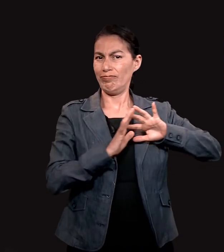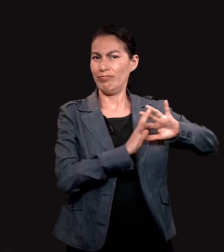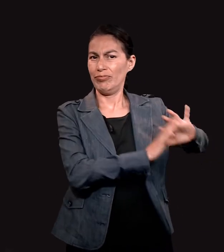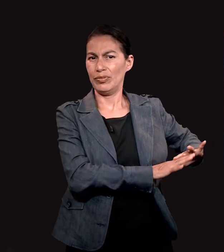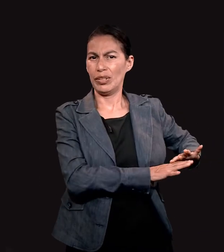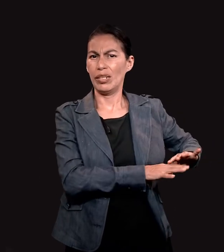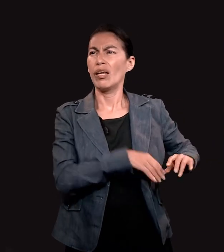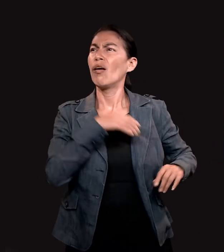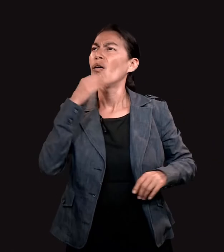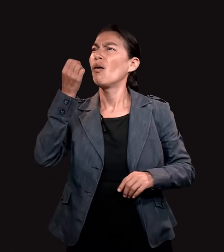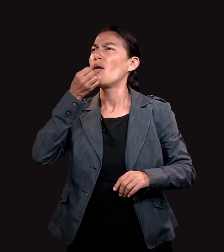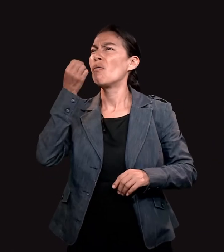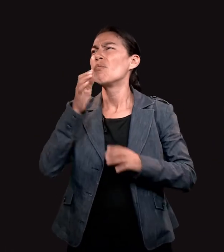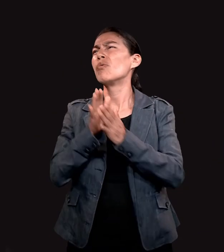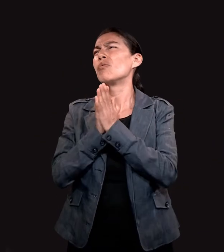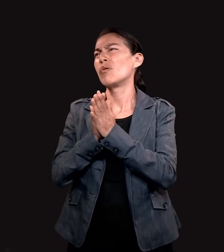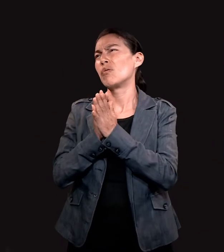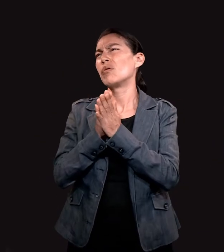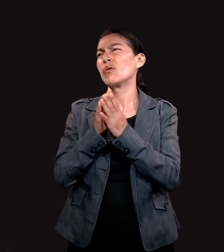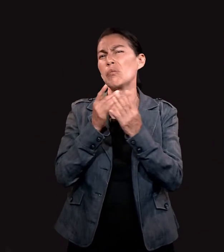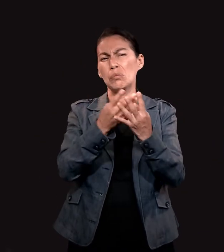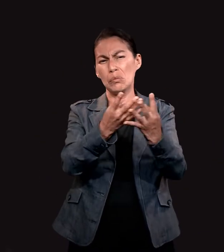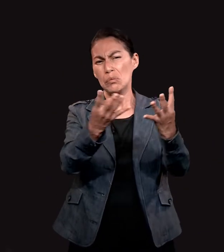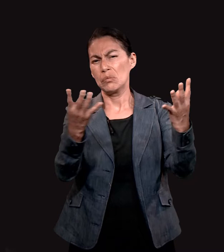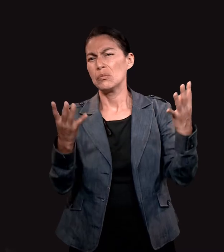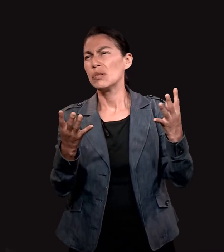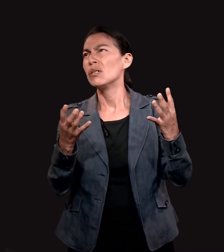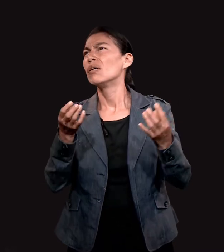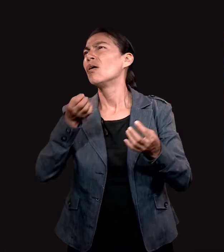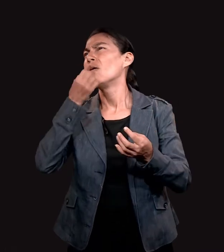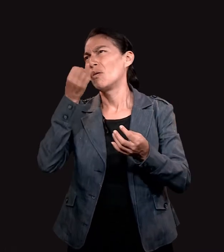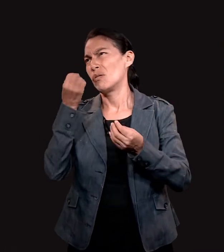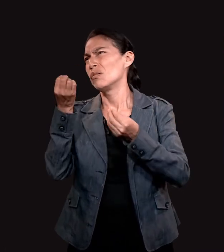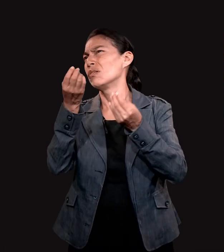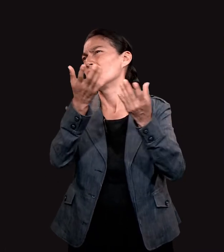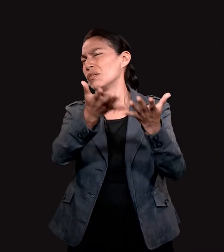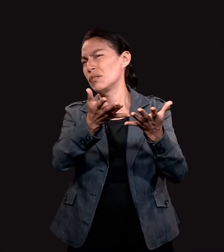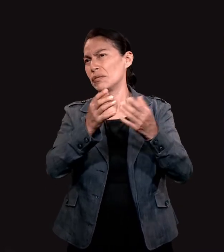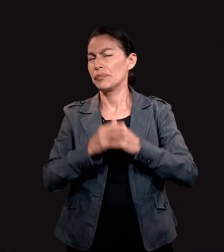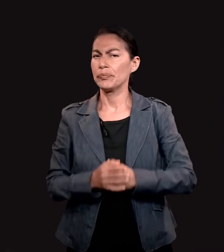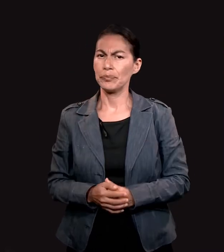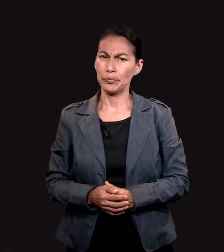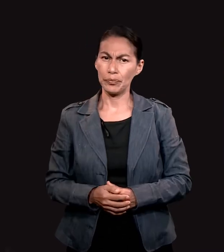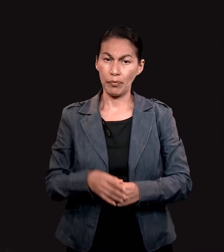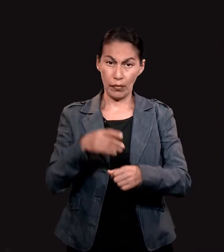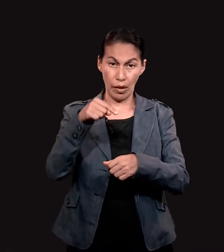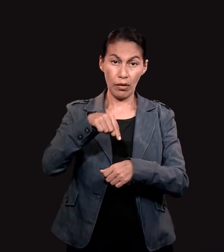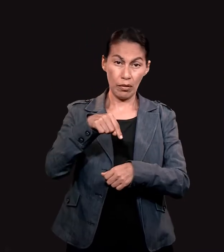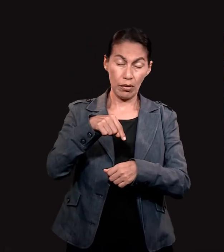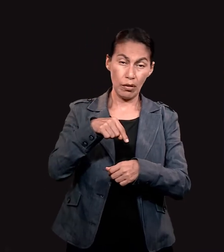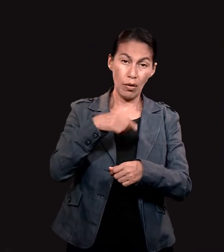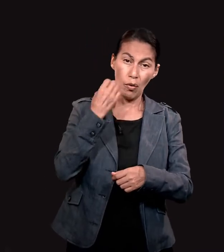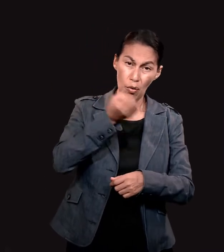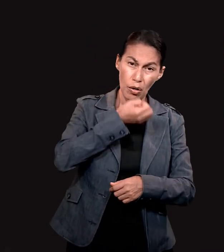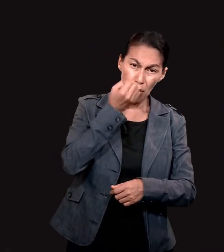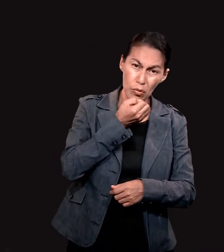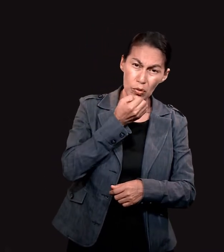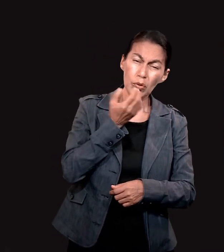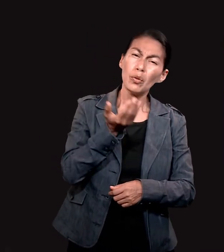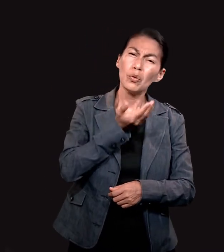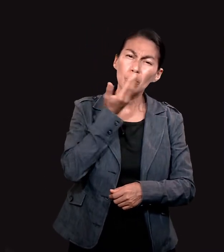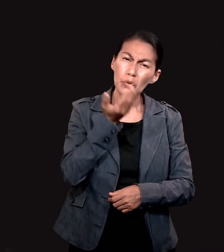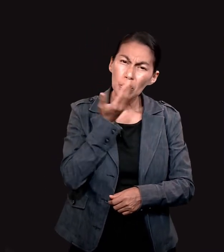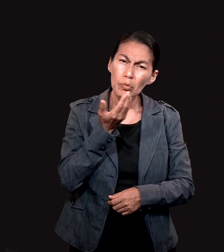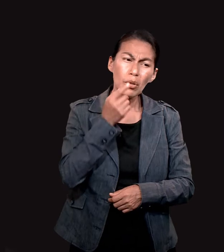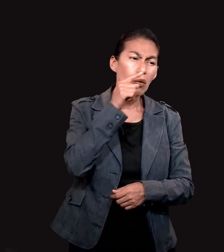digámoslo así, y pedimos por otro, olvidándonos de nosotros mismos. Por eso en este programa acostumbramos a orar los